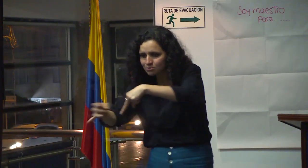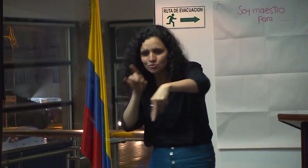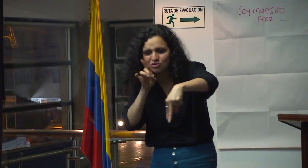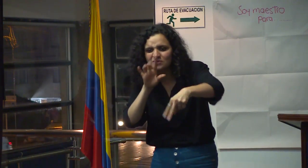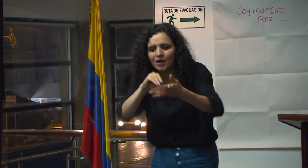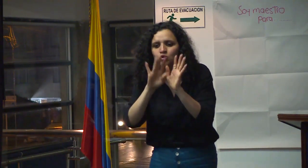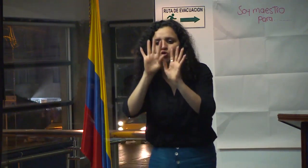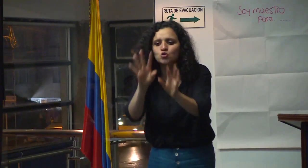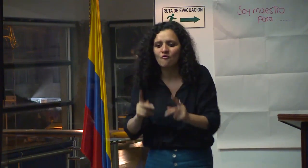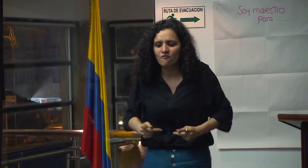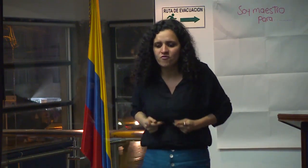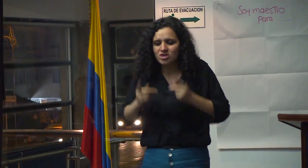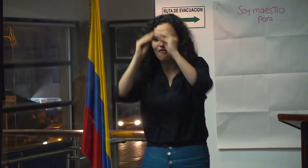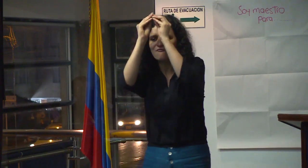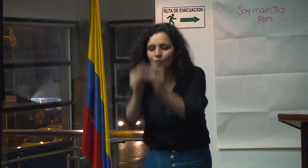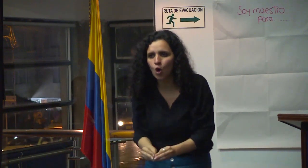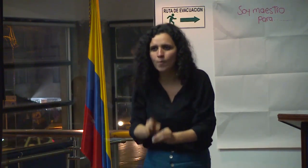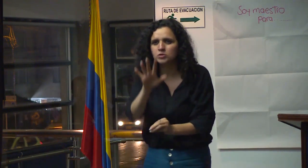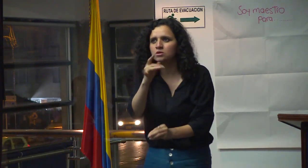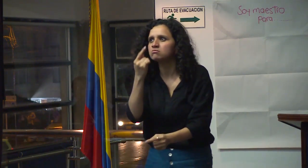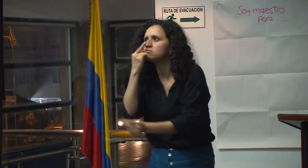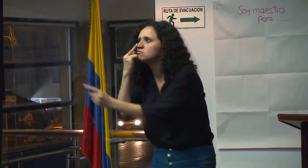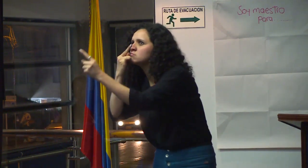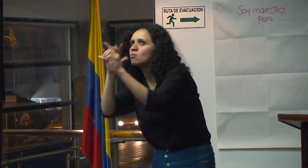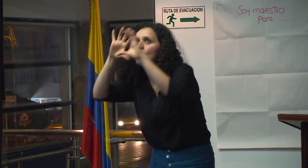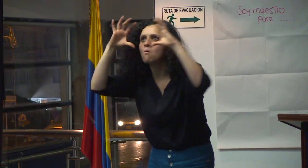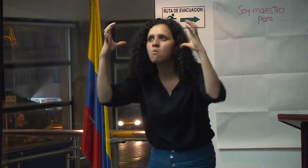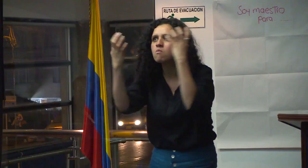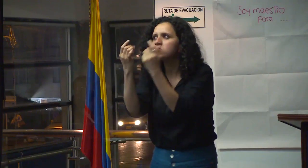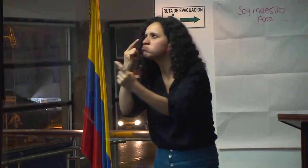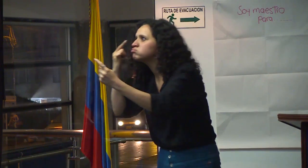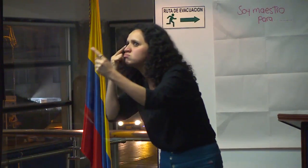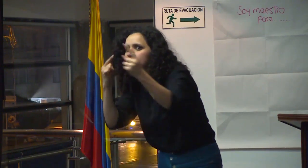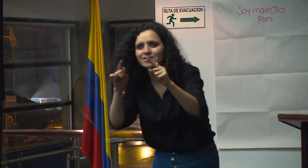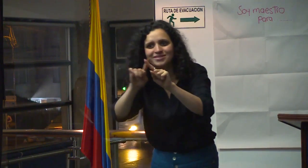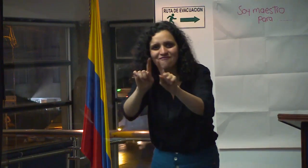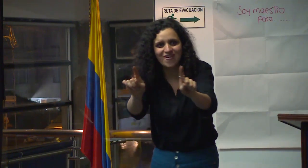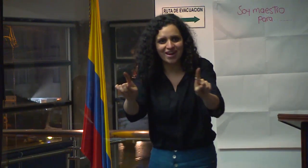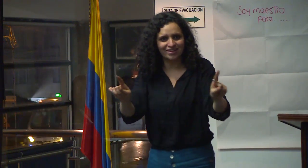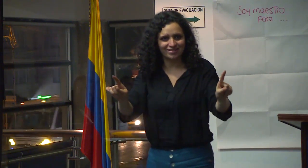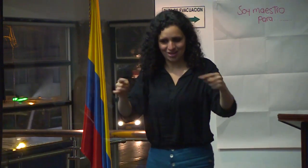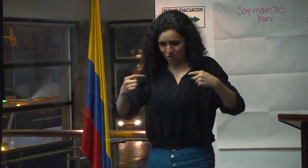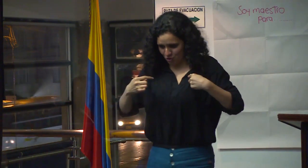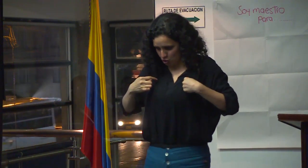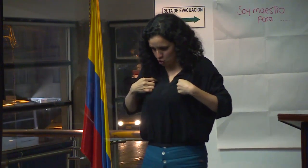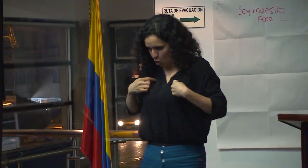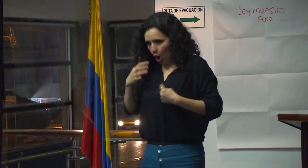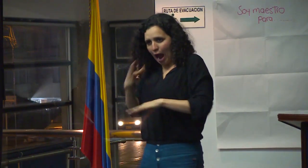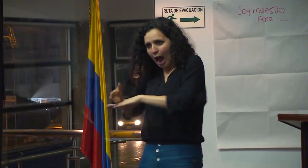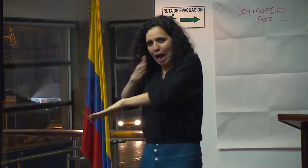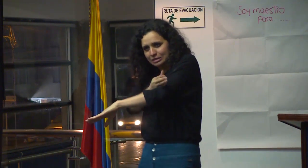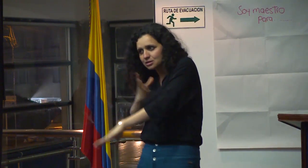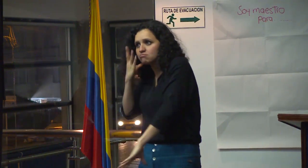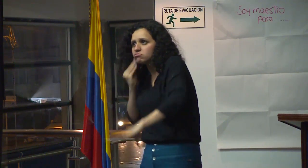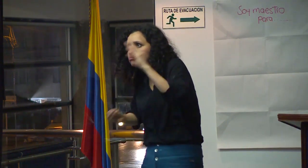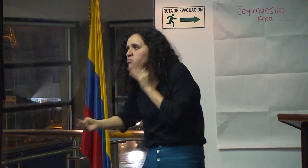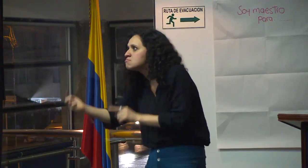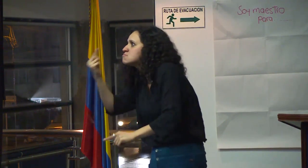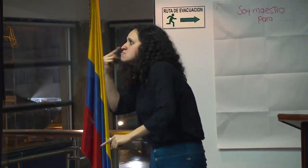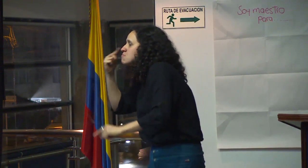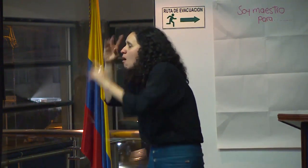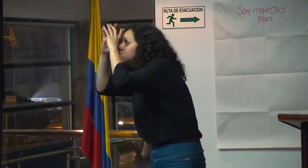vivir, crear, explorar el mundo tiene unas particularidades distintas a como yo lo viví, yo lo exploré y yo lo creé,